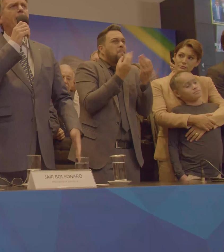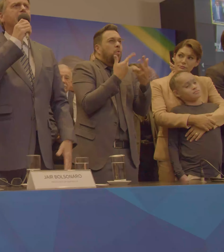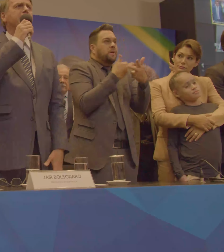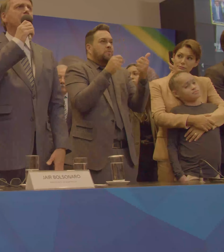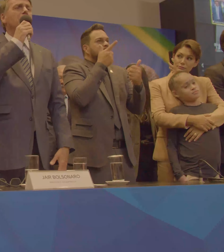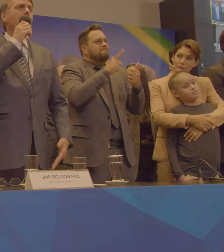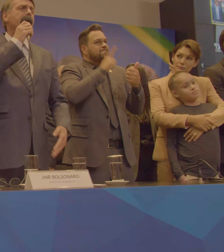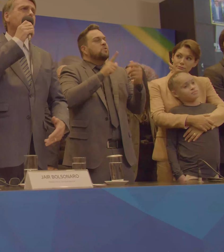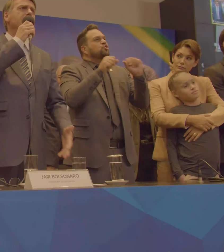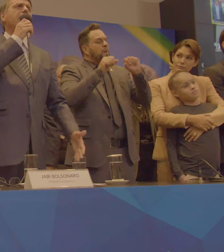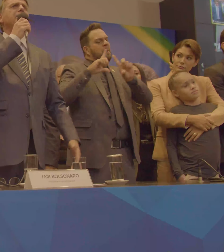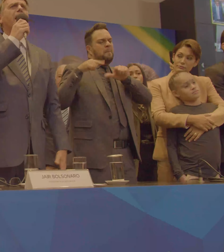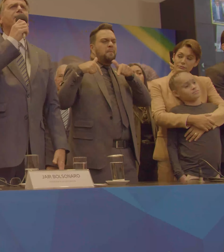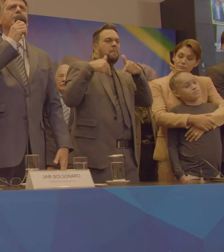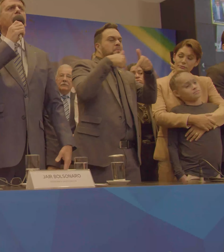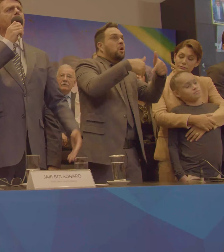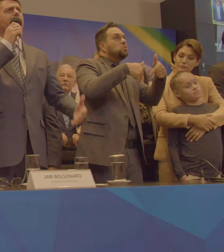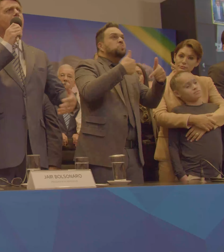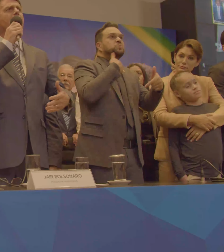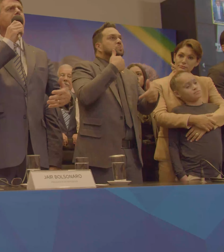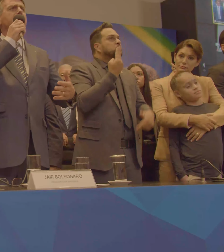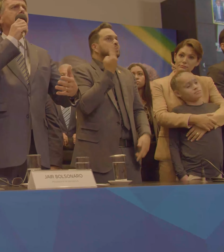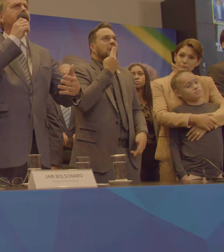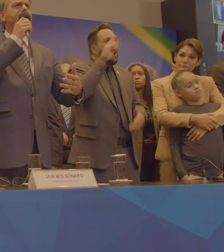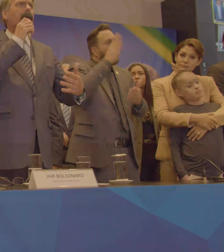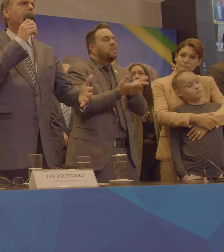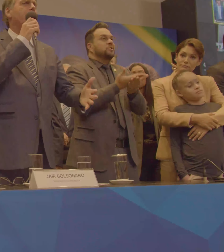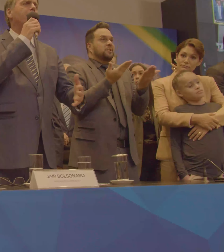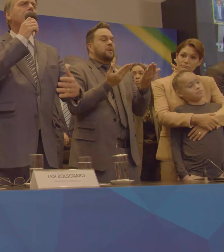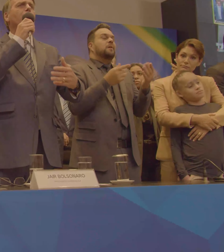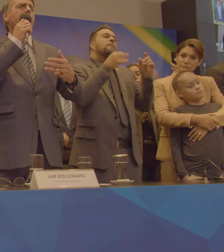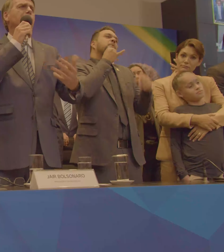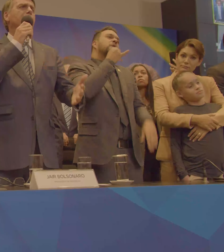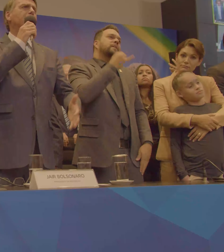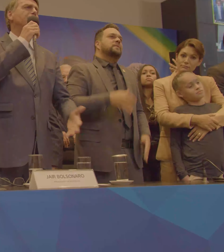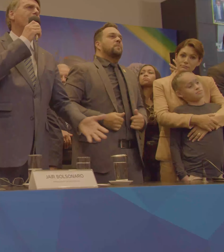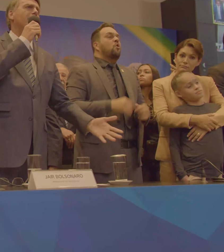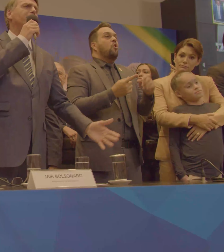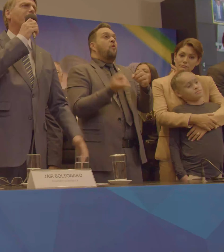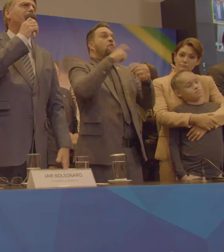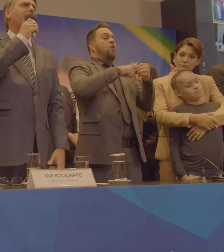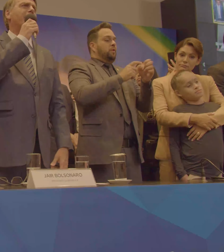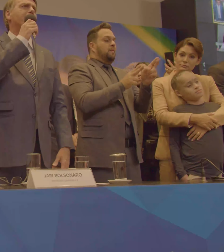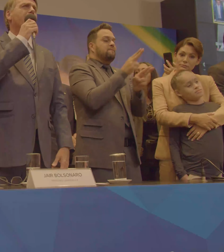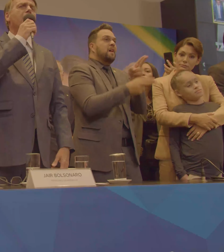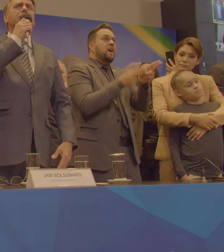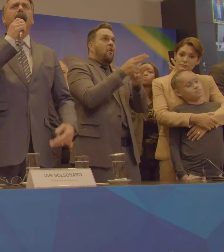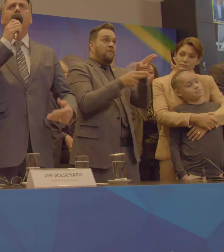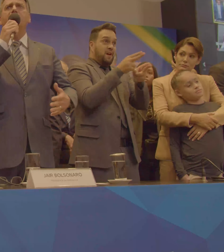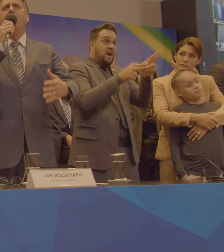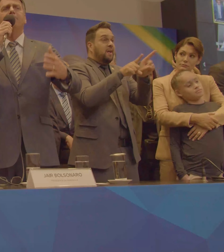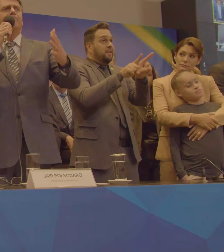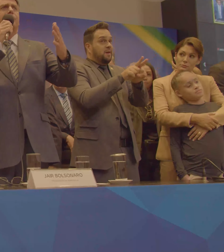foram feitas, coisas inacreditáveis. Falar, por exemplo, do ressurgimento do marco ferroviário,